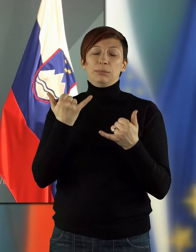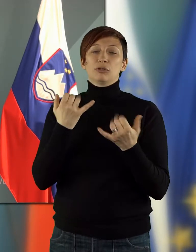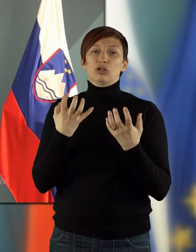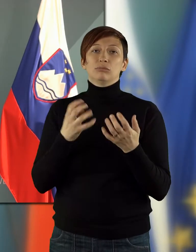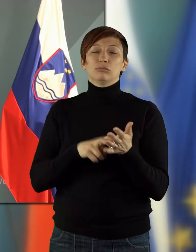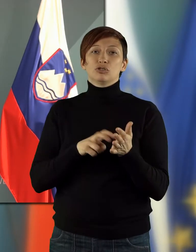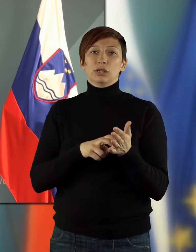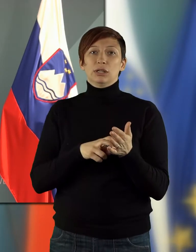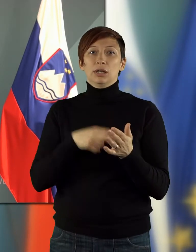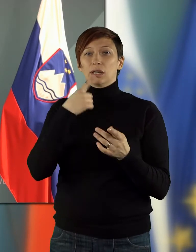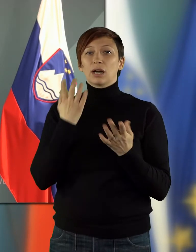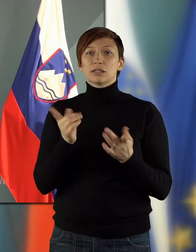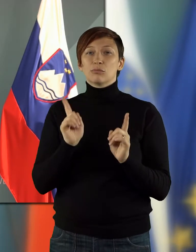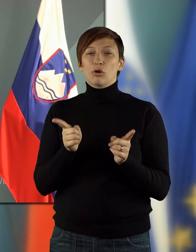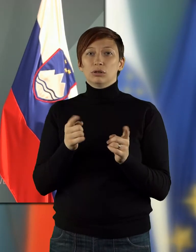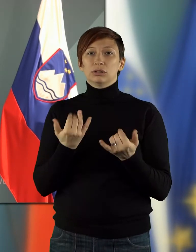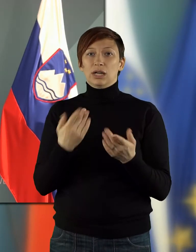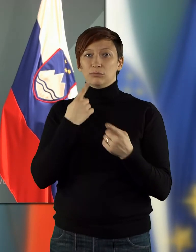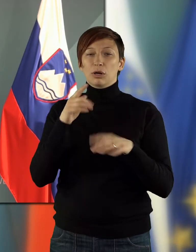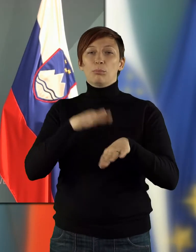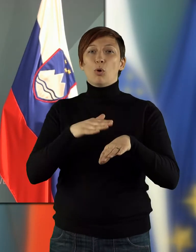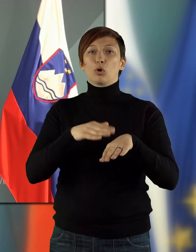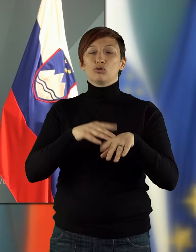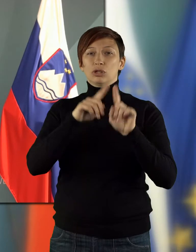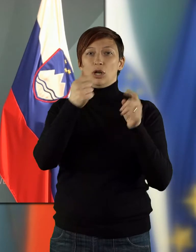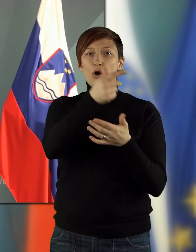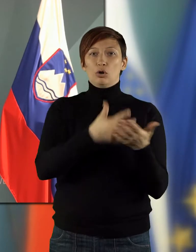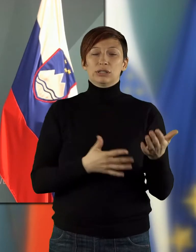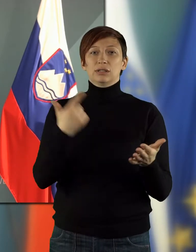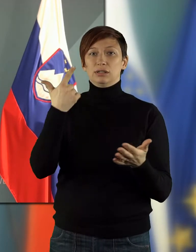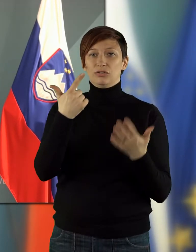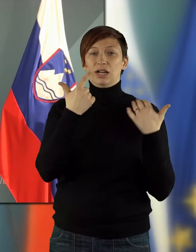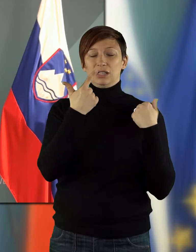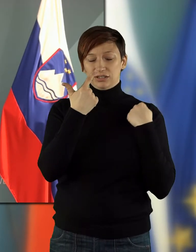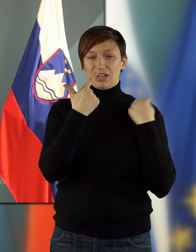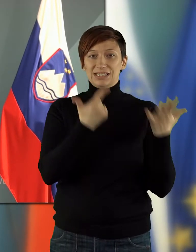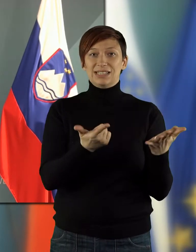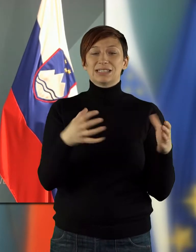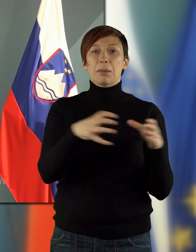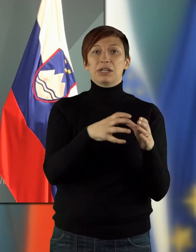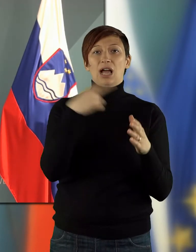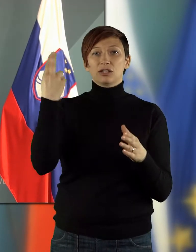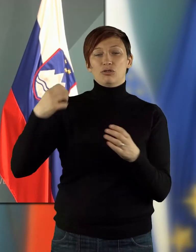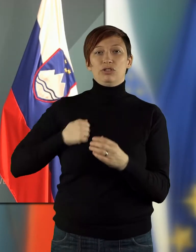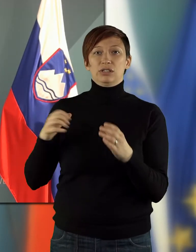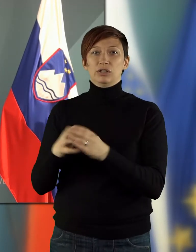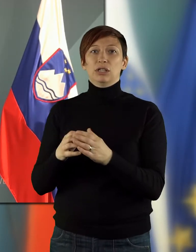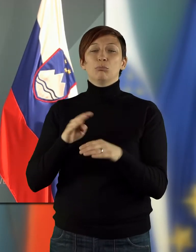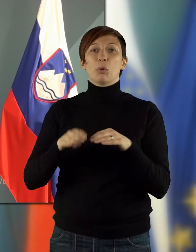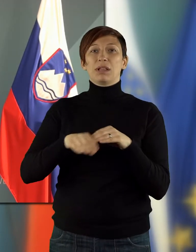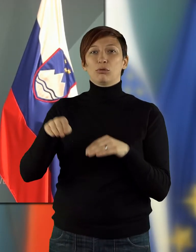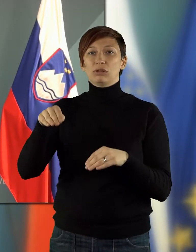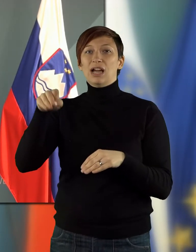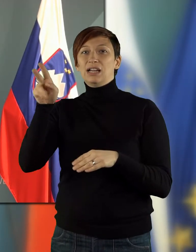Dotaknila bi se sedaj tega, kar smo danes obravnavali, to je poročila o ocenjevanju 72. brigade slovenske vojske